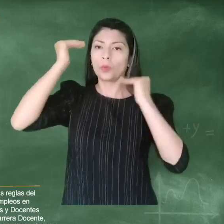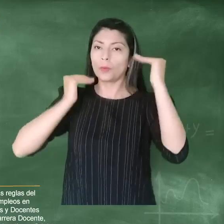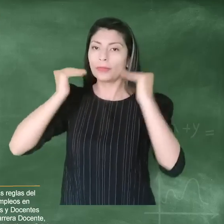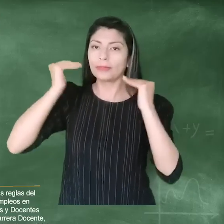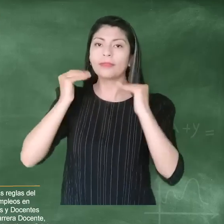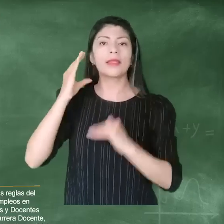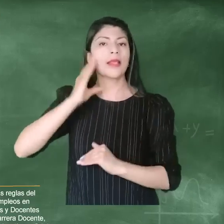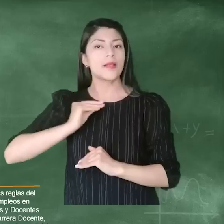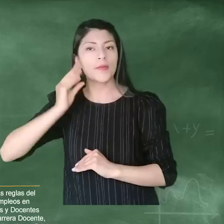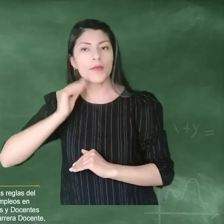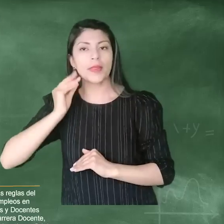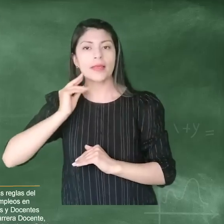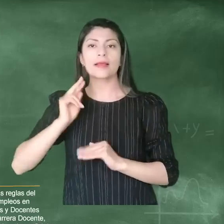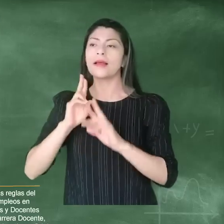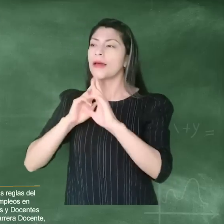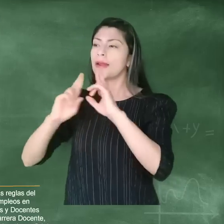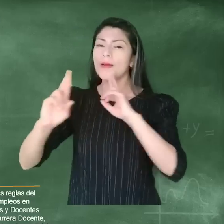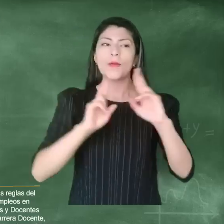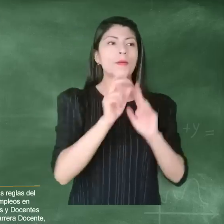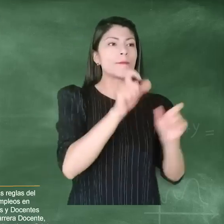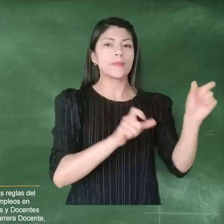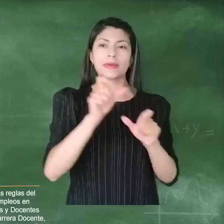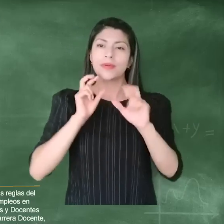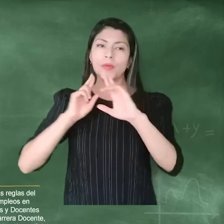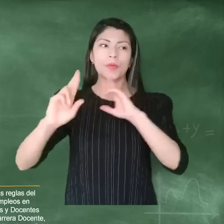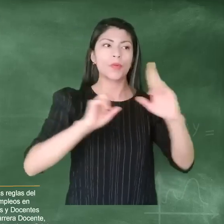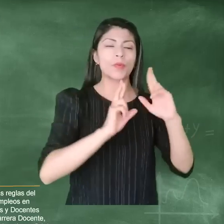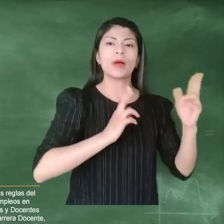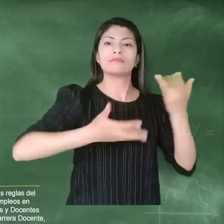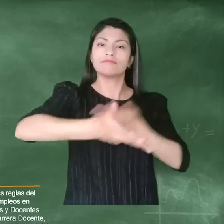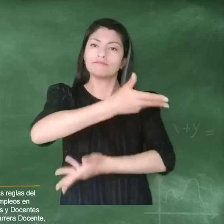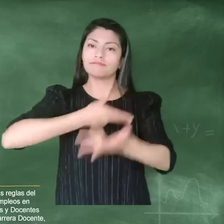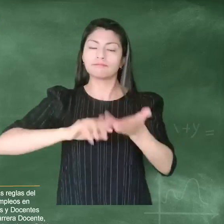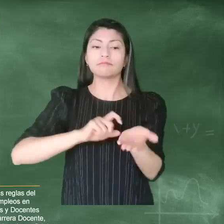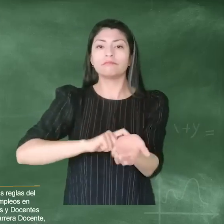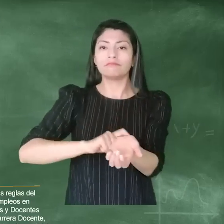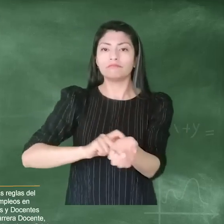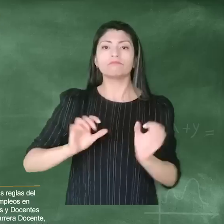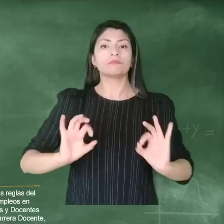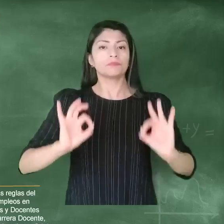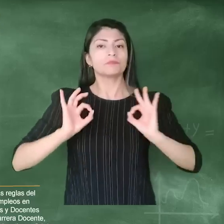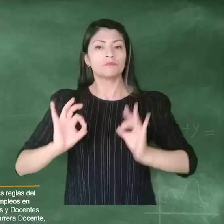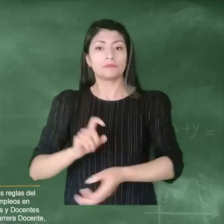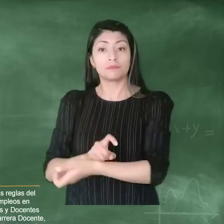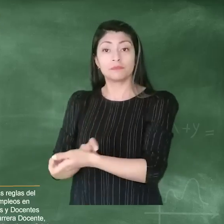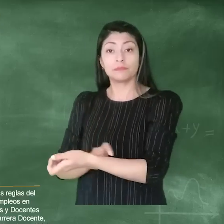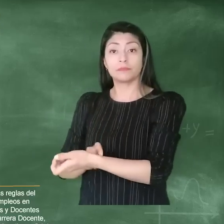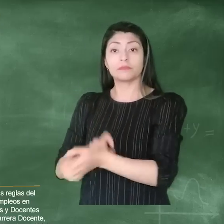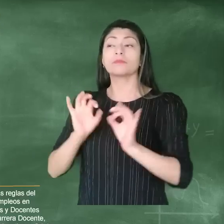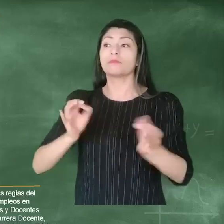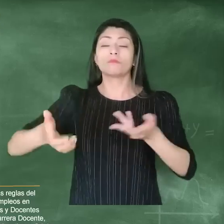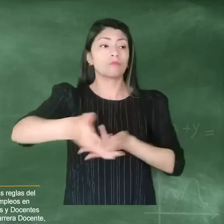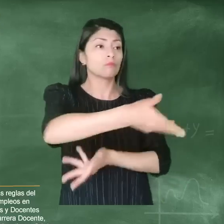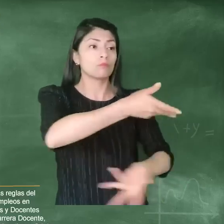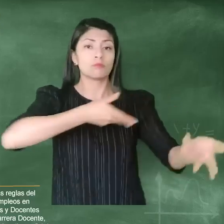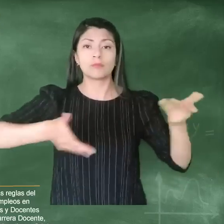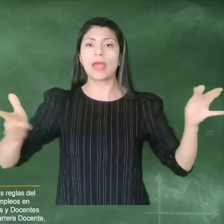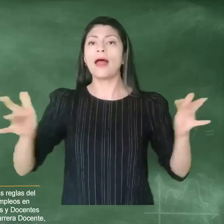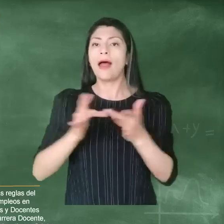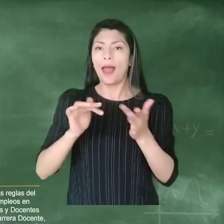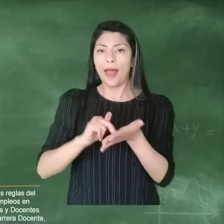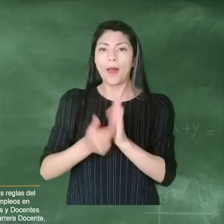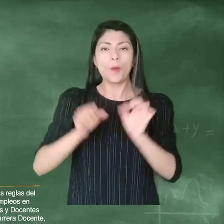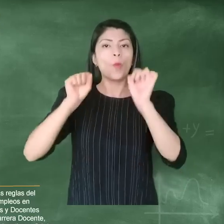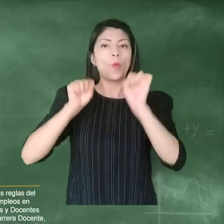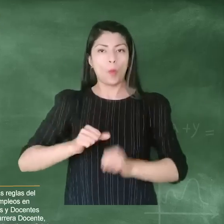experiencia, competencias básicas, relaciones interpersonales y condiciones de personalidad de los aspirantes a ocupar cargos